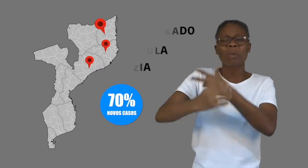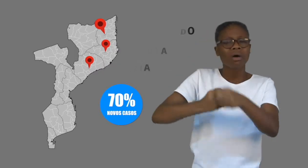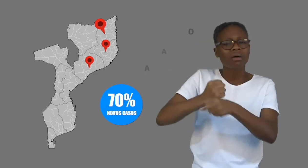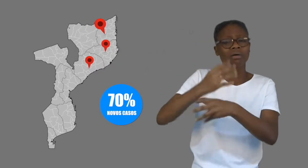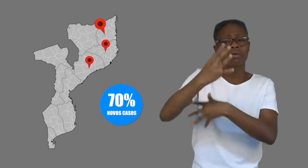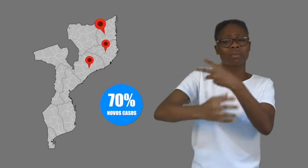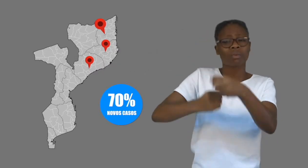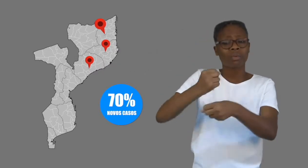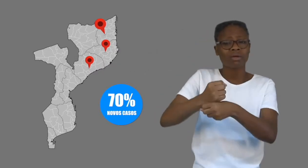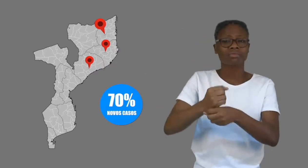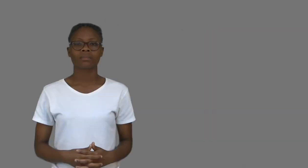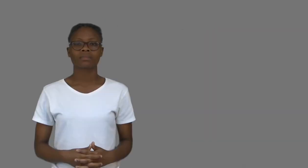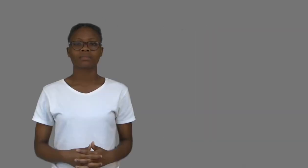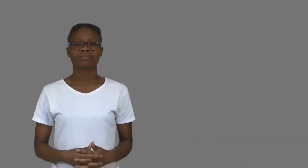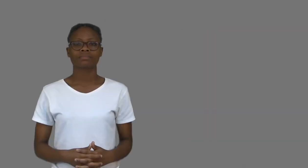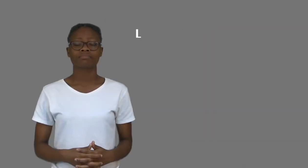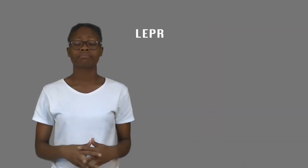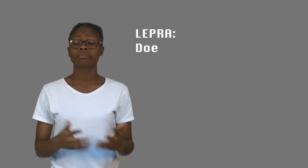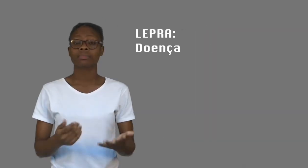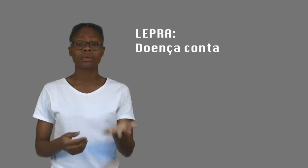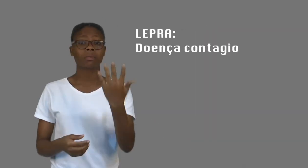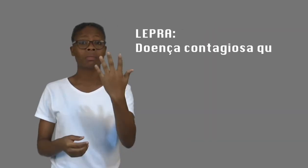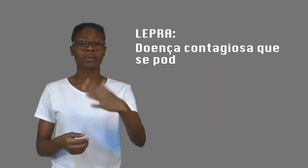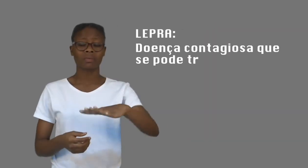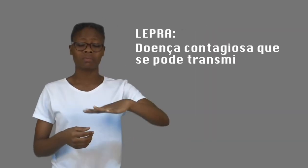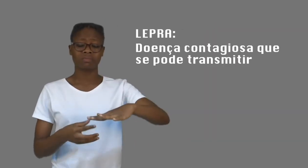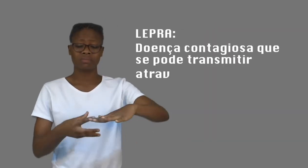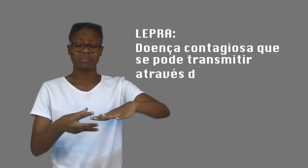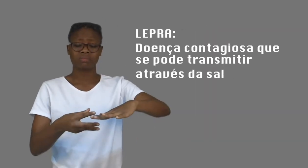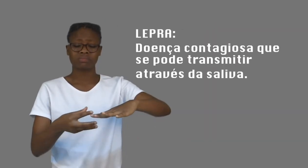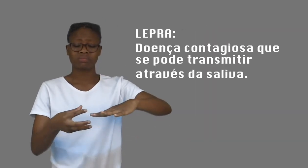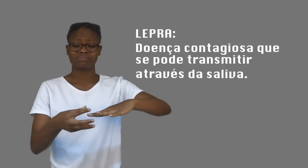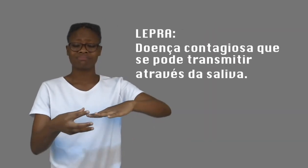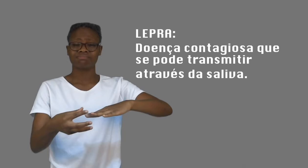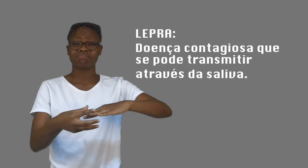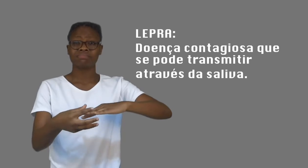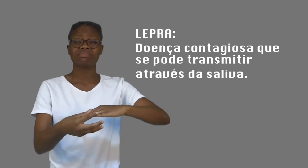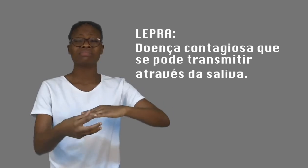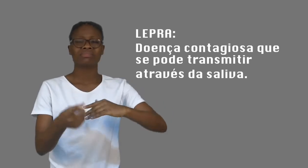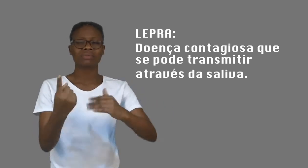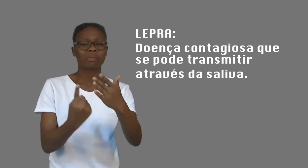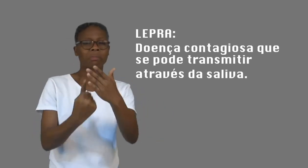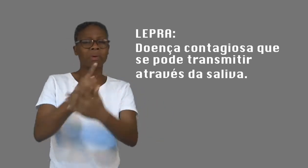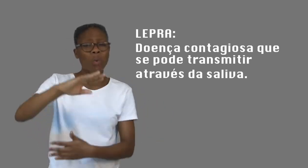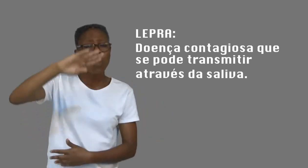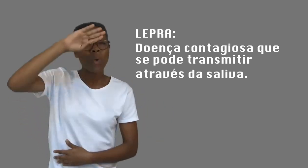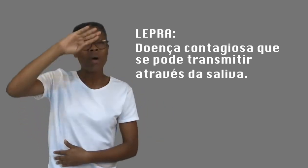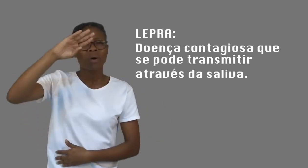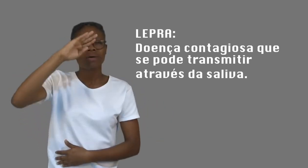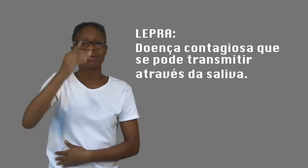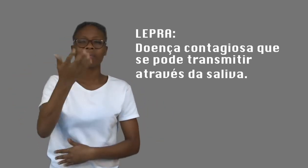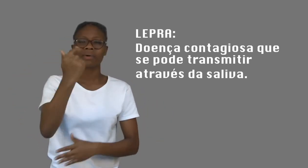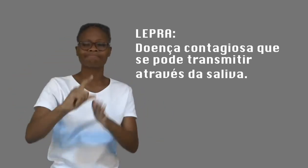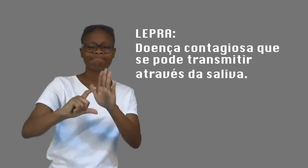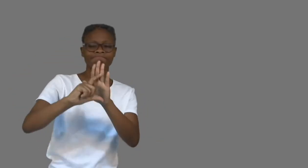é uma doença contagiosa, podendo passar de pessoa para pessoa através da saliva. Daí ser recomendado